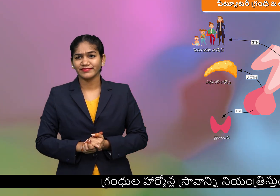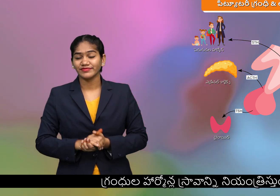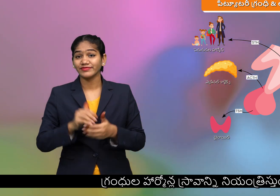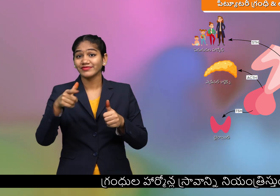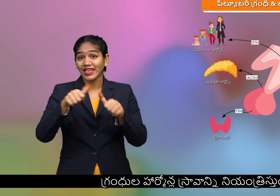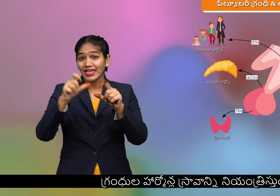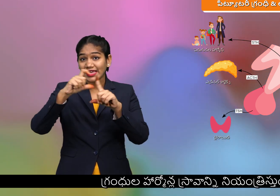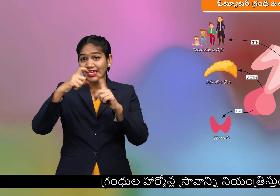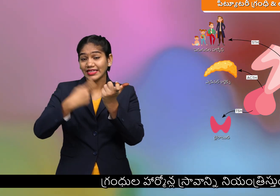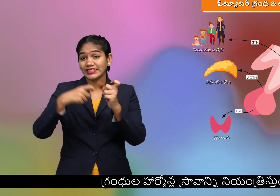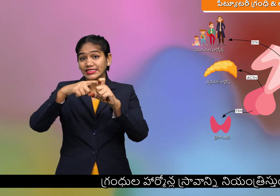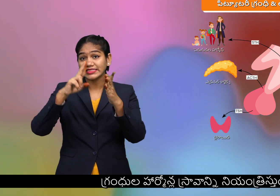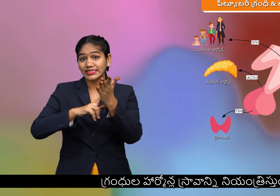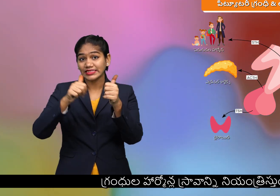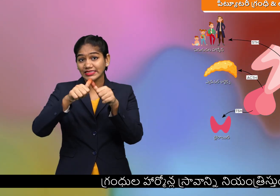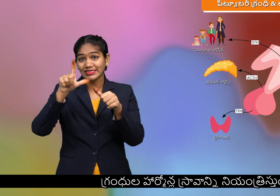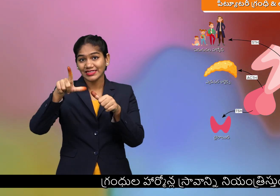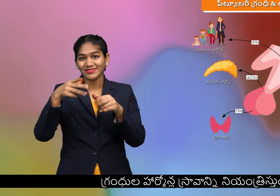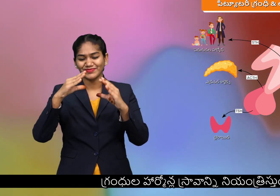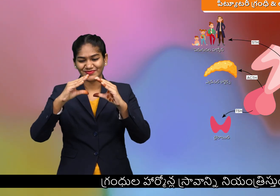హార్మోన్ల స్రావాన్ని నియంత్రిస్తుంది.